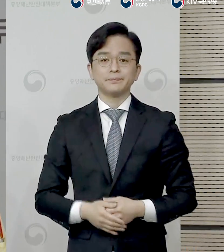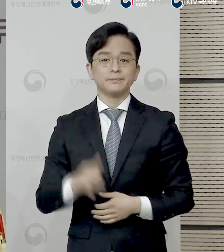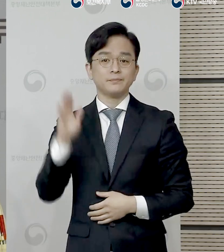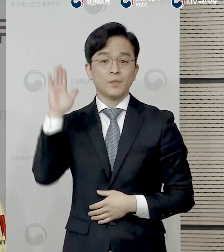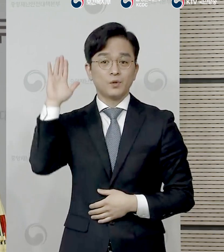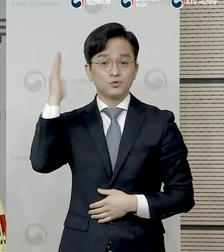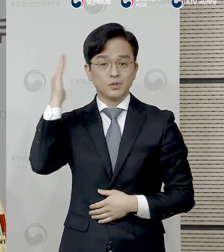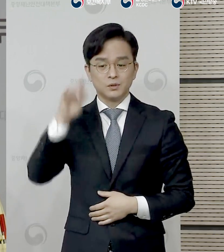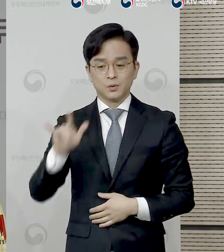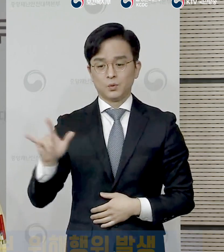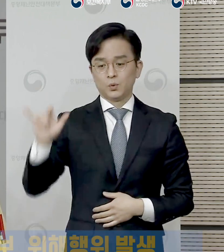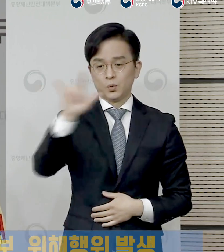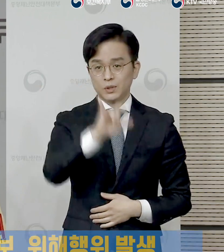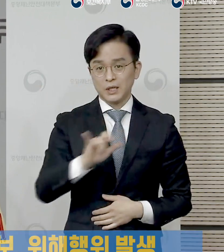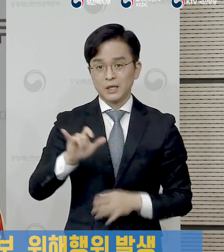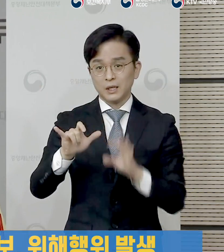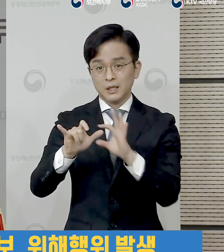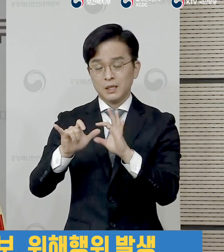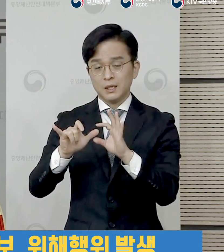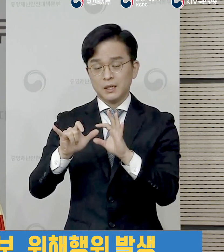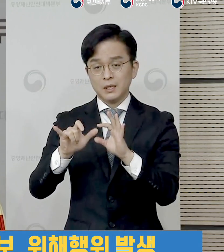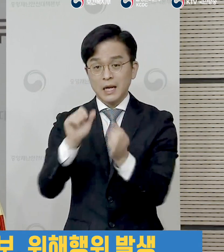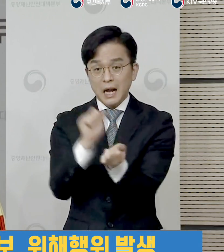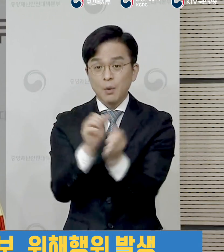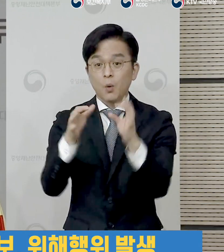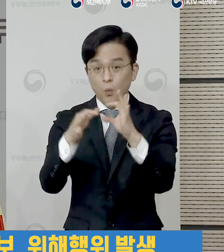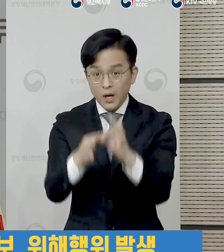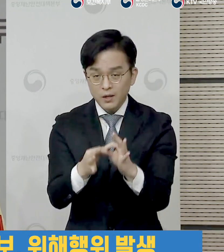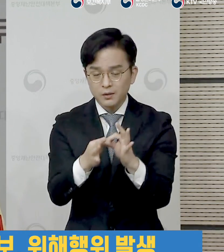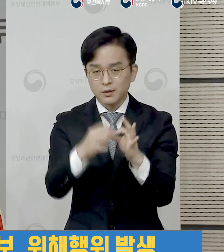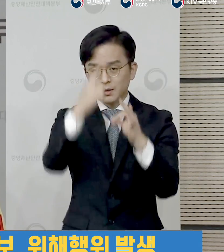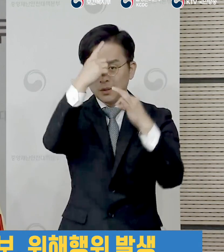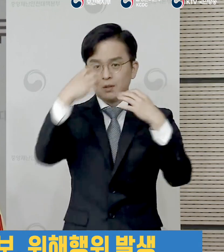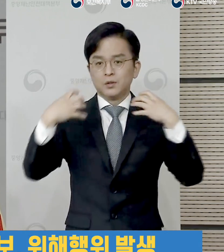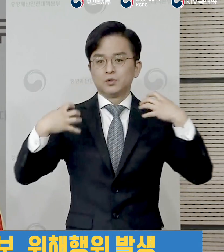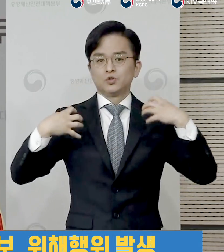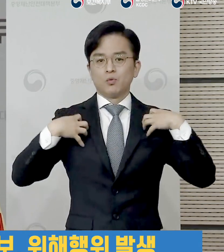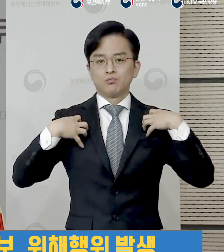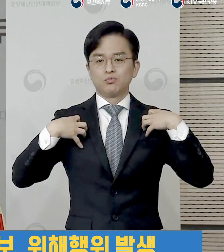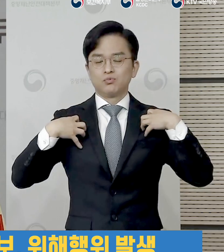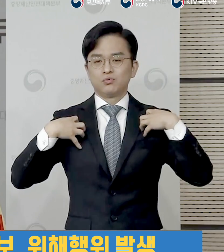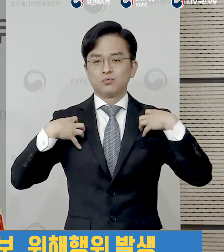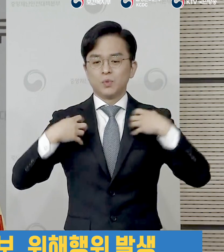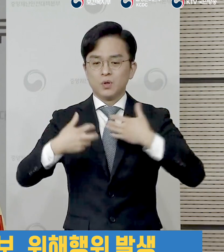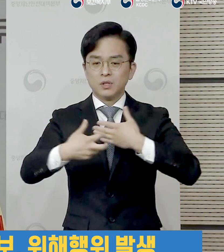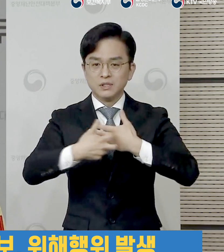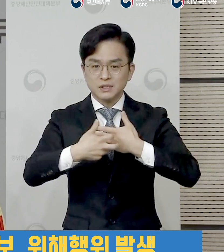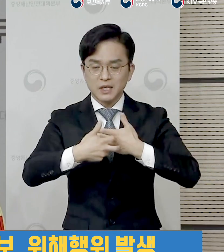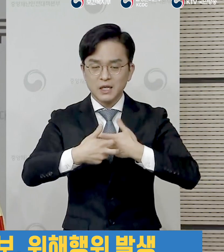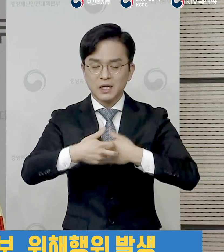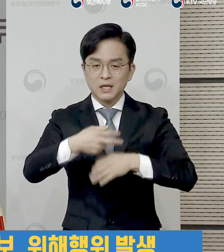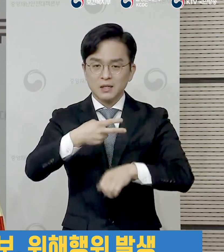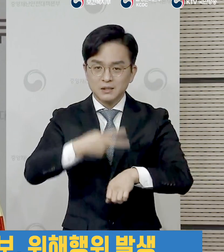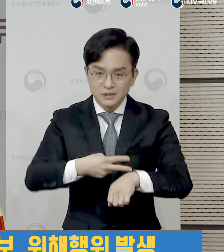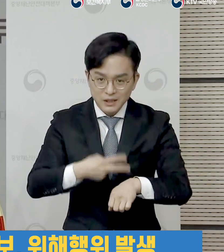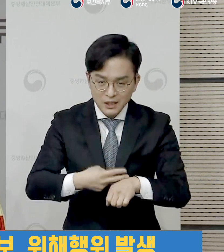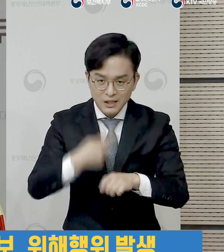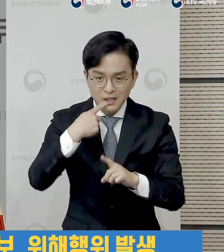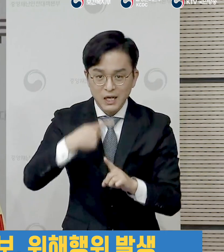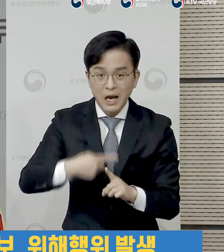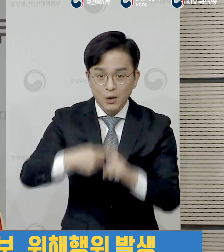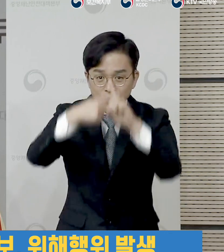최근 코로나19와 관련하여 방역당국과 현장 종사자들에 대한 허위, 왜곡 정보를